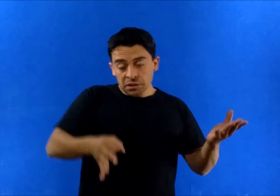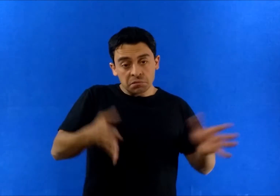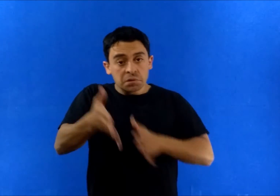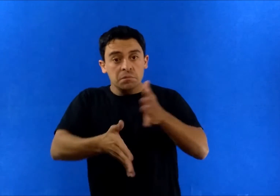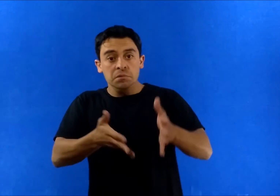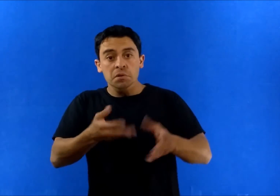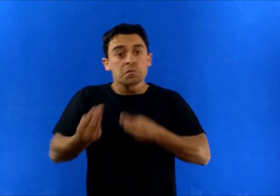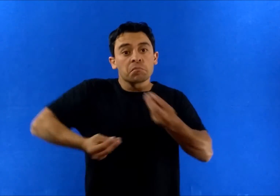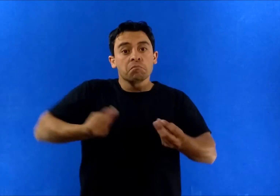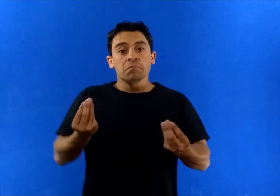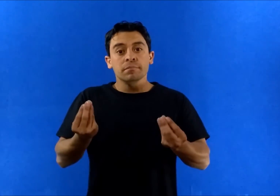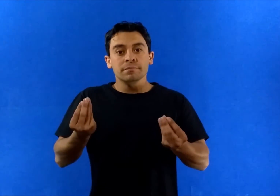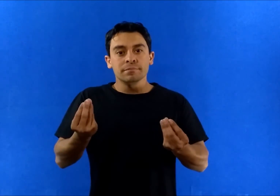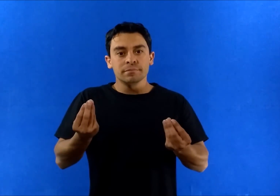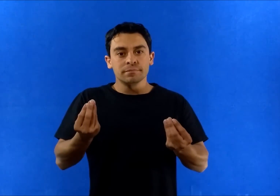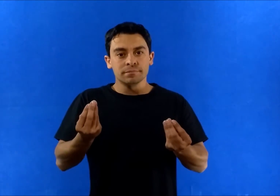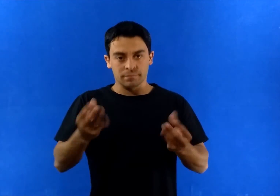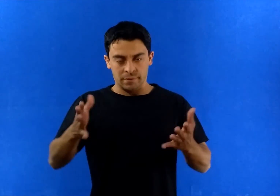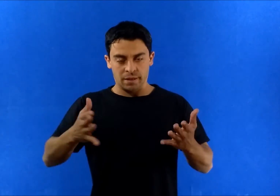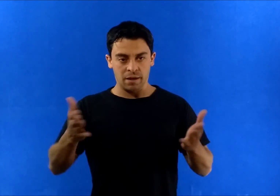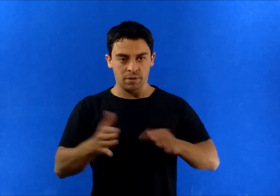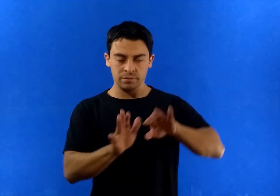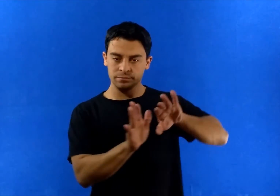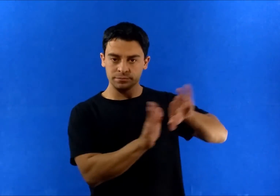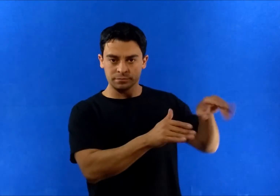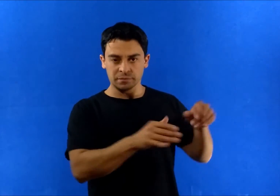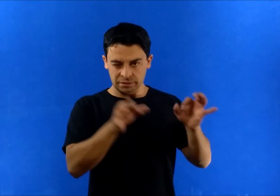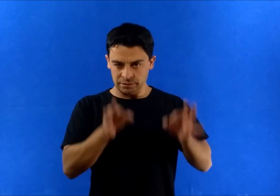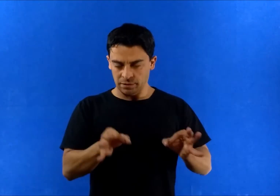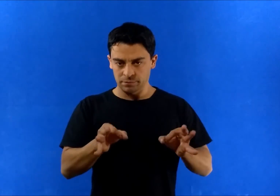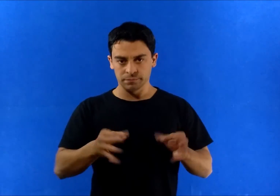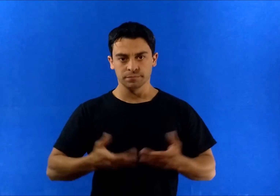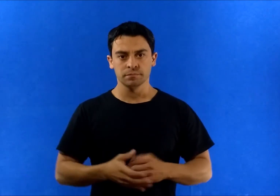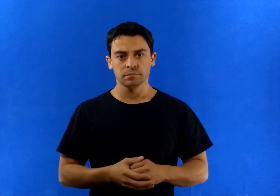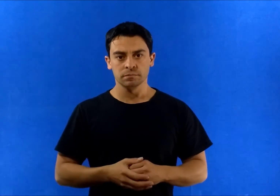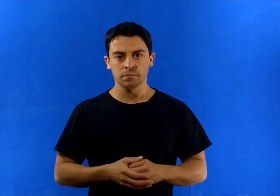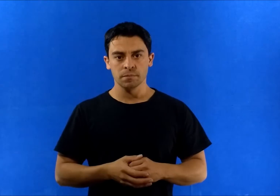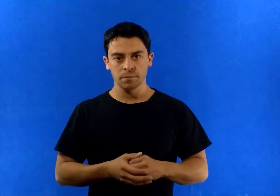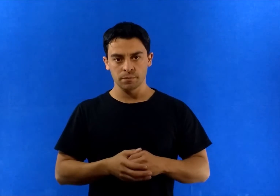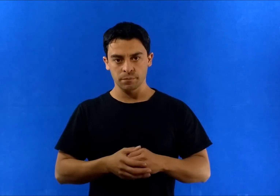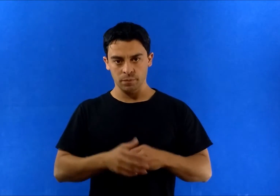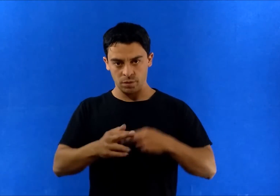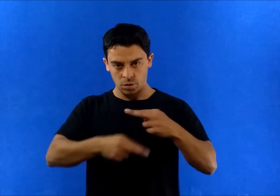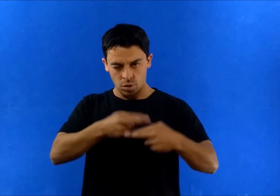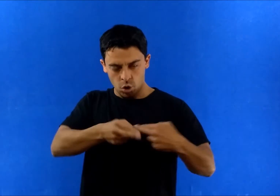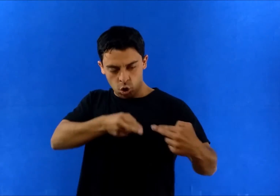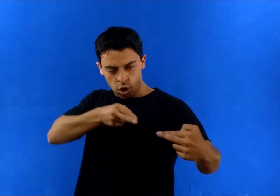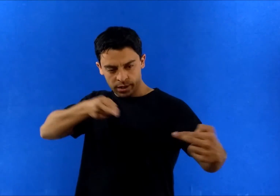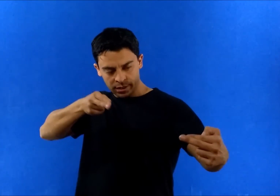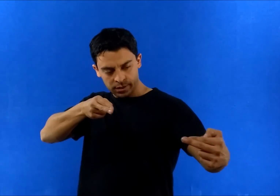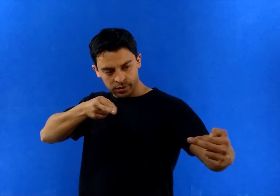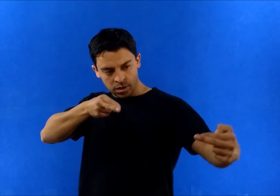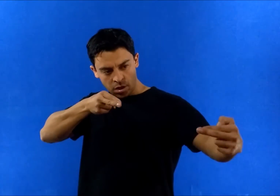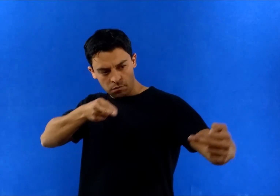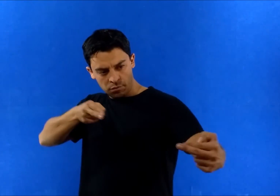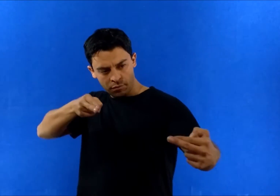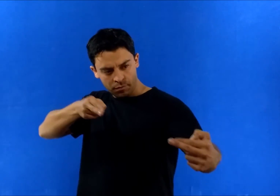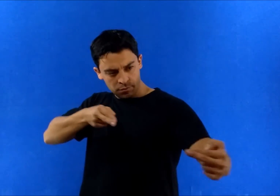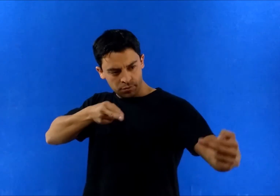copiei. Qual que seria certo em língua de sinais? Agora, vamos fazer a forma certa. Corda,